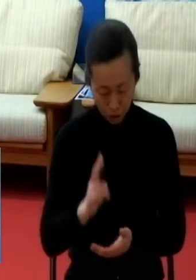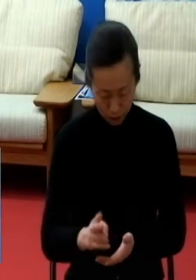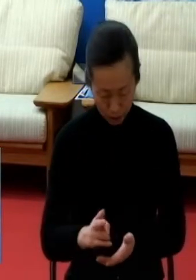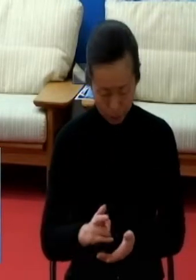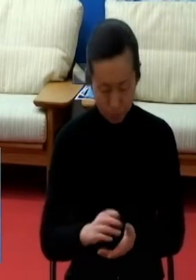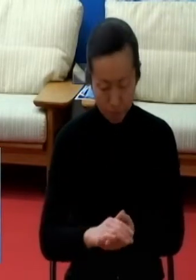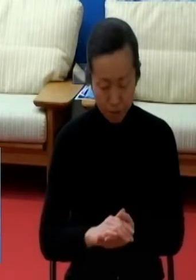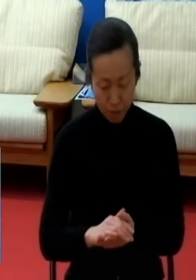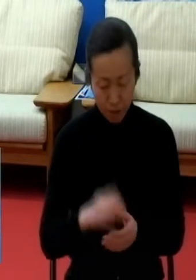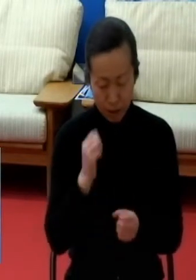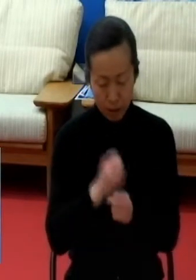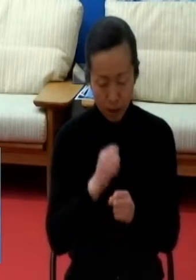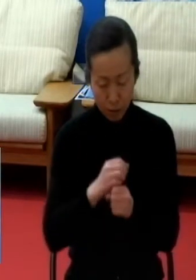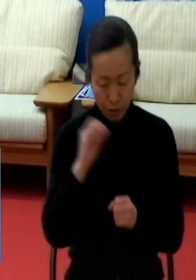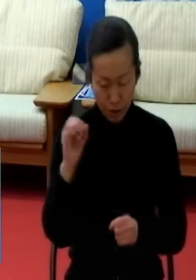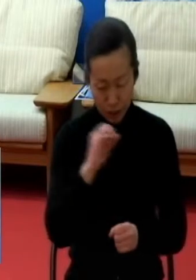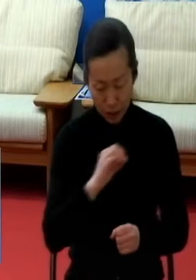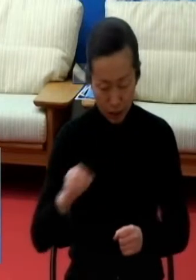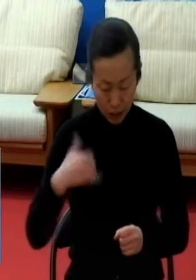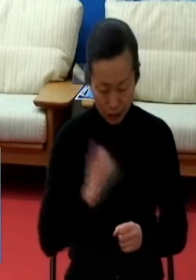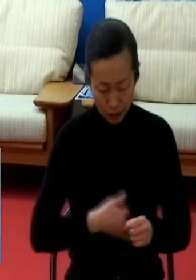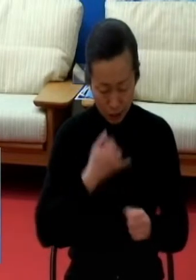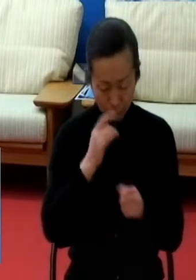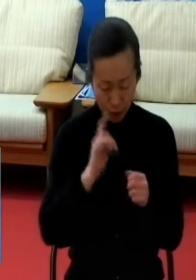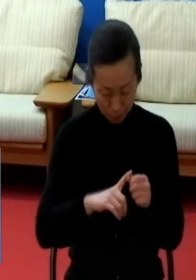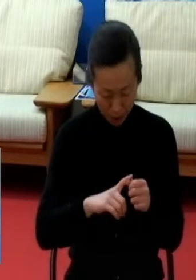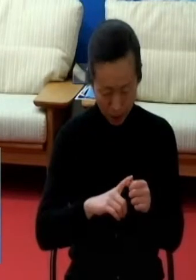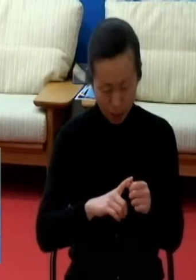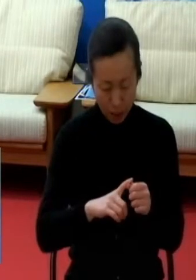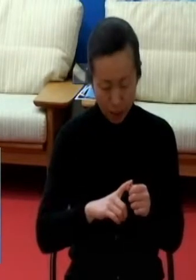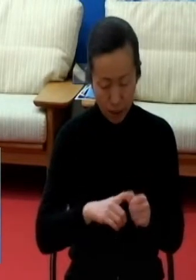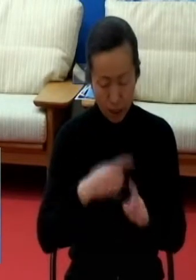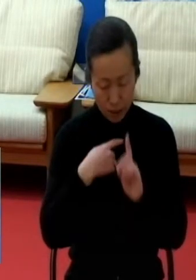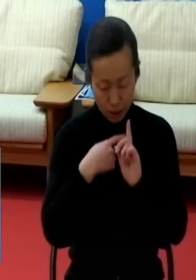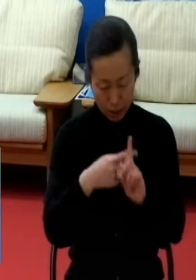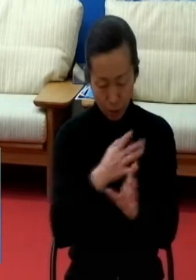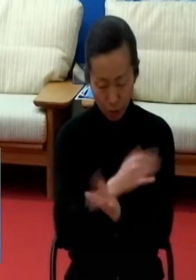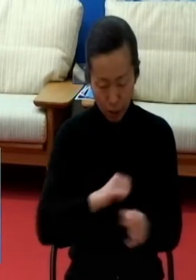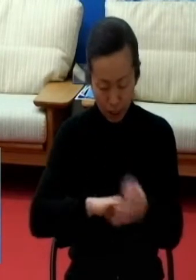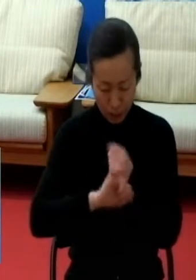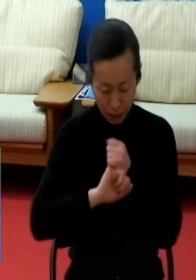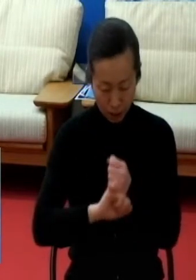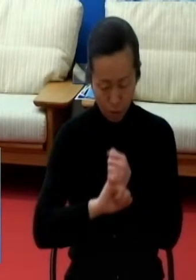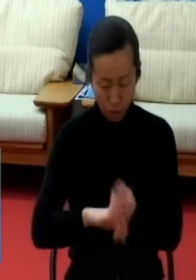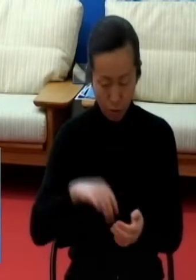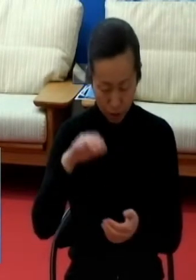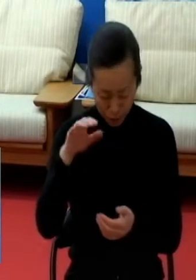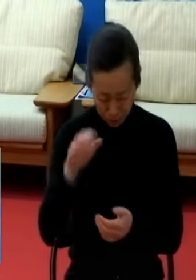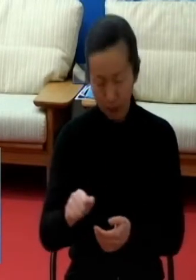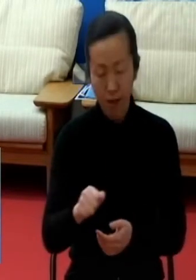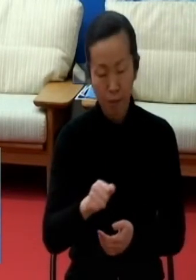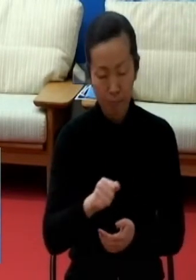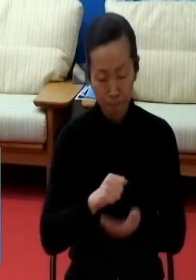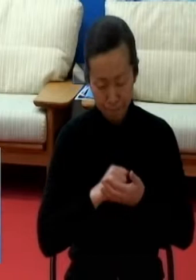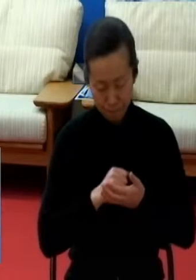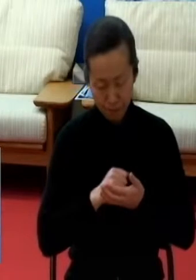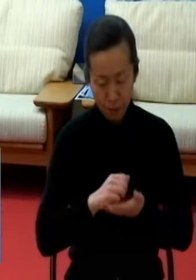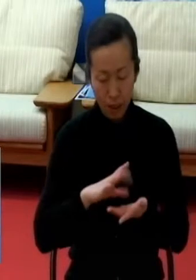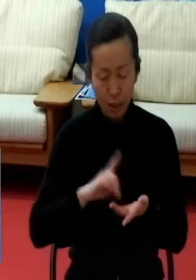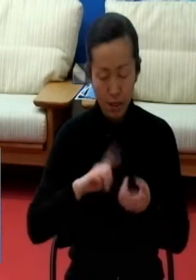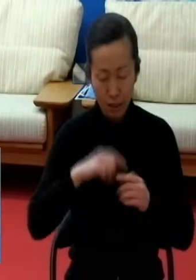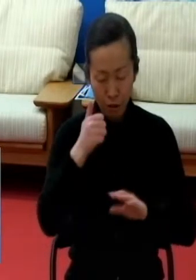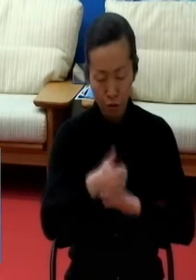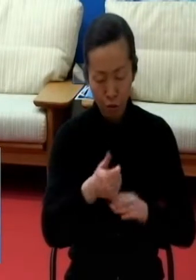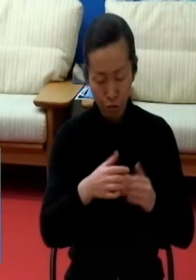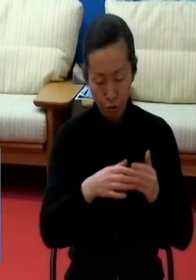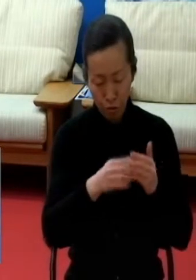작품 인생을 위해서 作品の人生のため、 그리스도의 언약을 붙잡고 キリストの契約を掴んで、 영적 주도권을 회복하게 하시고 霊的な主導